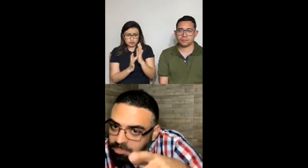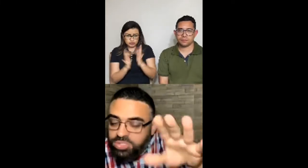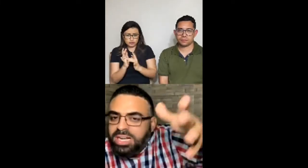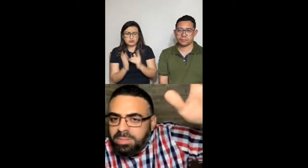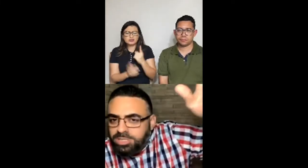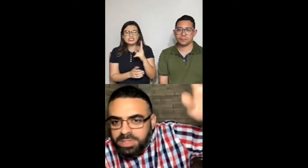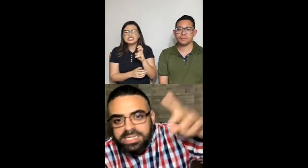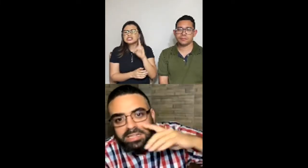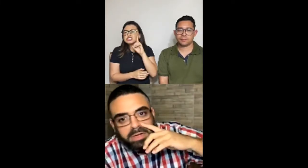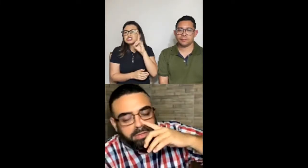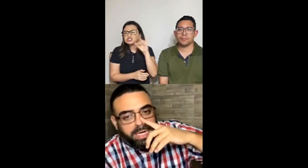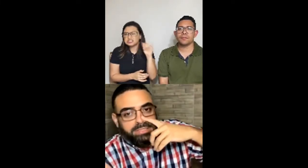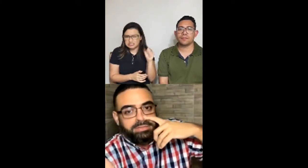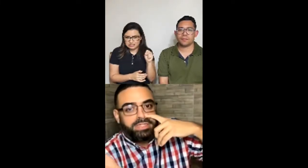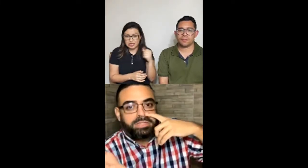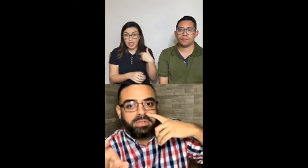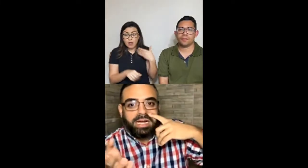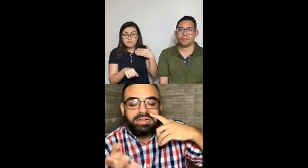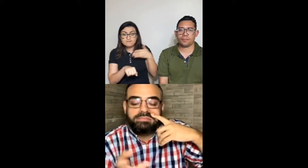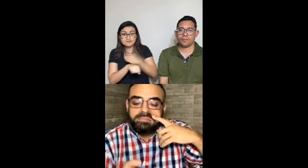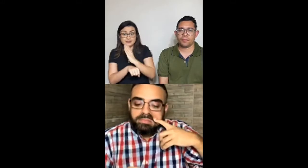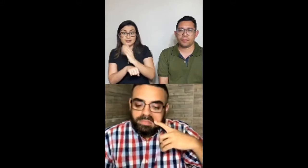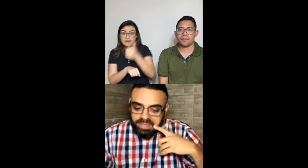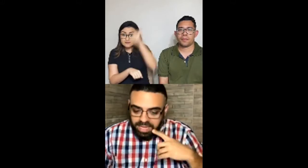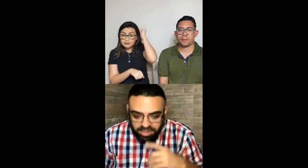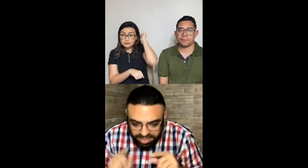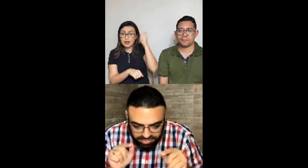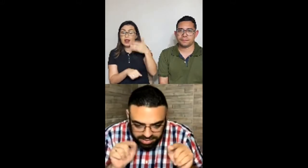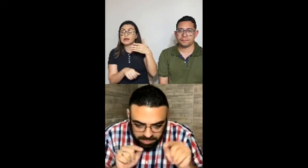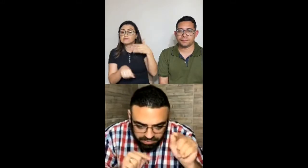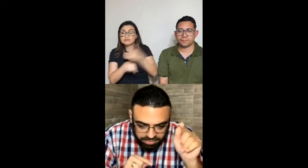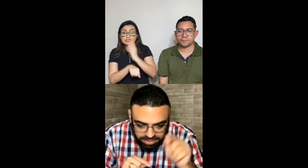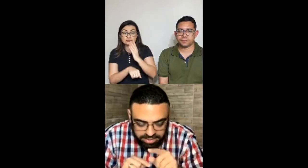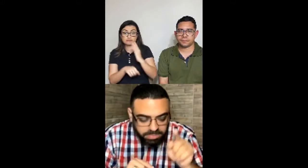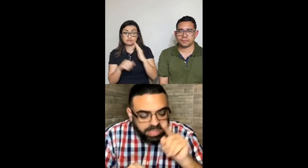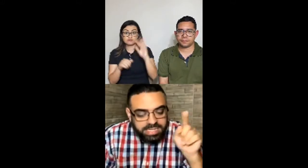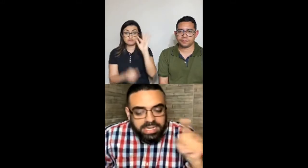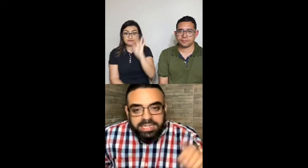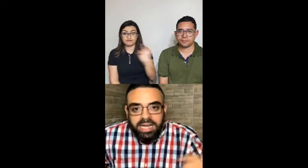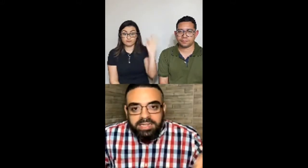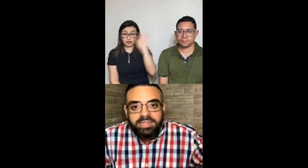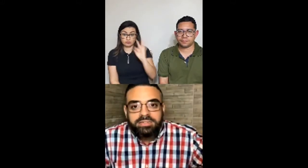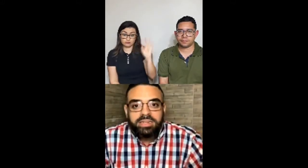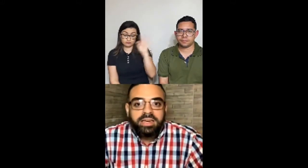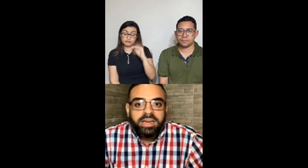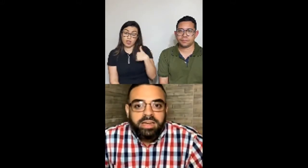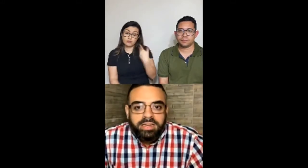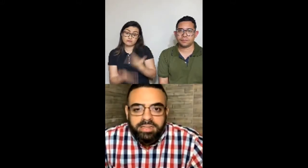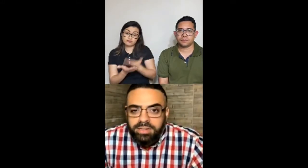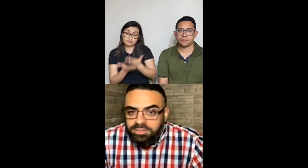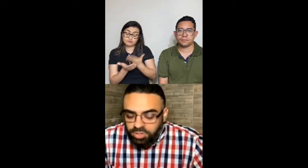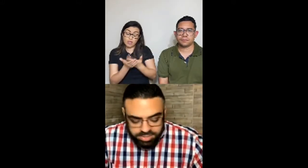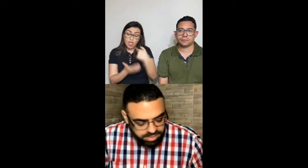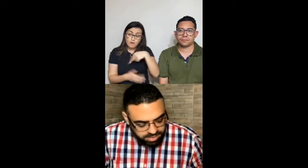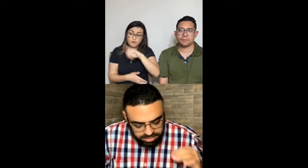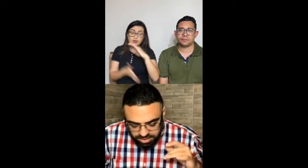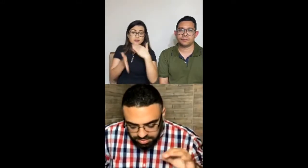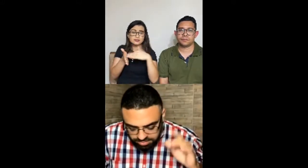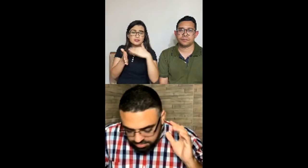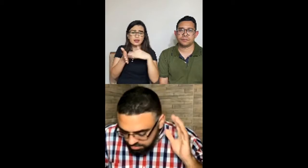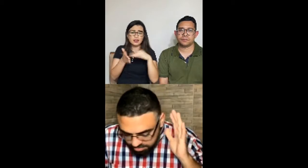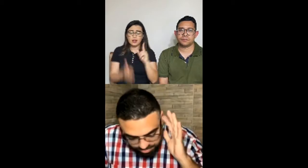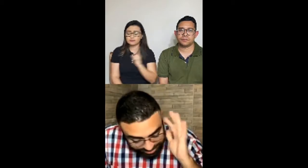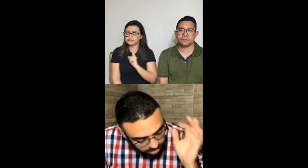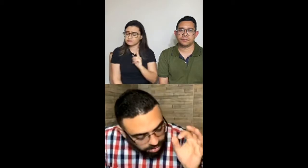convertido, eu estava indo para a faculdade, tinha acabado de passar na faculdade, no vestibular. Aí eu estava indo